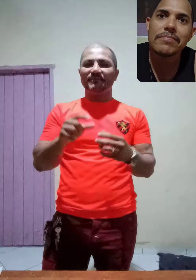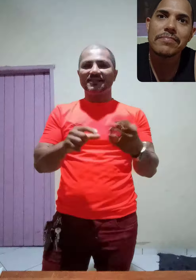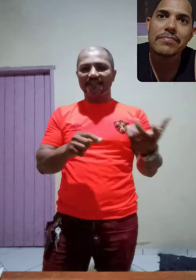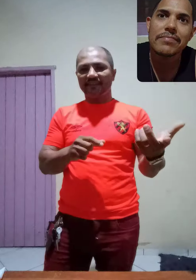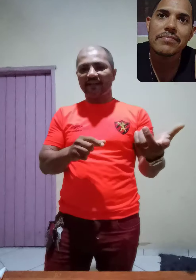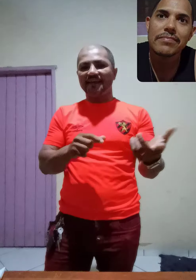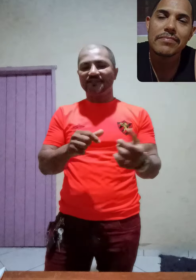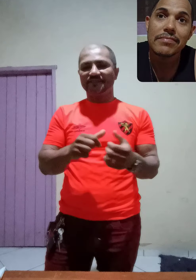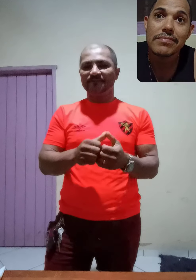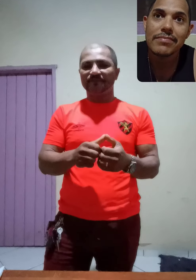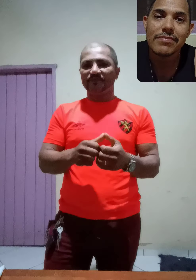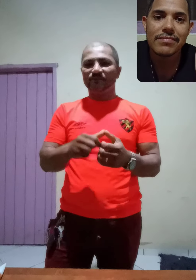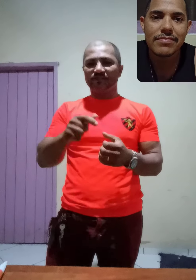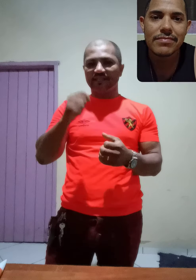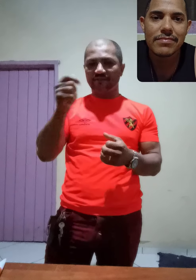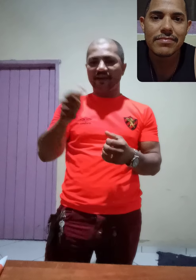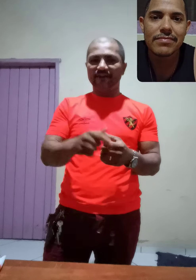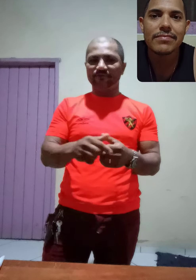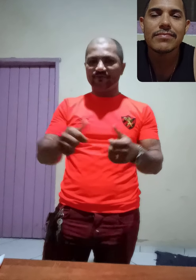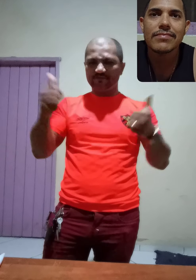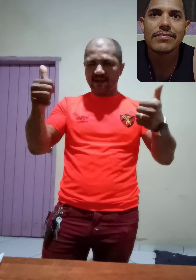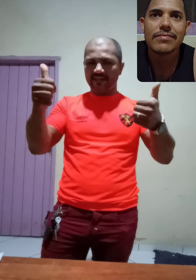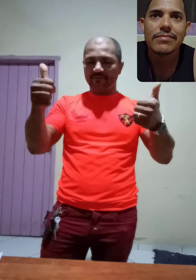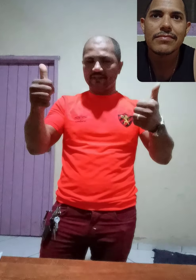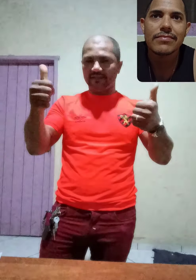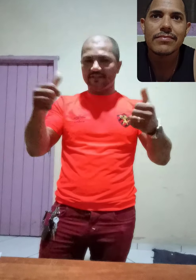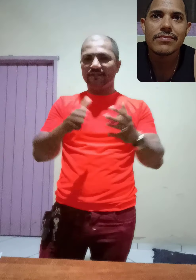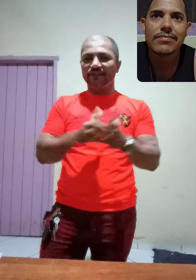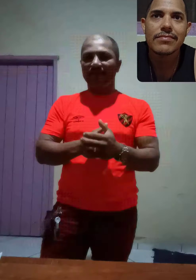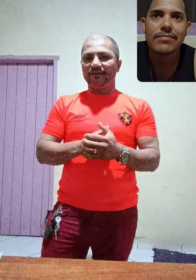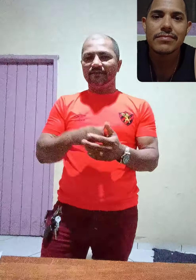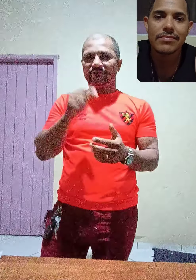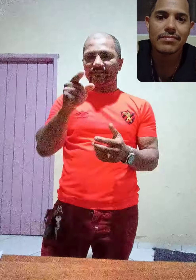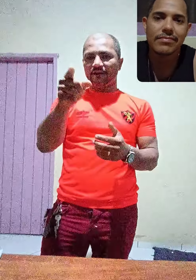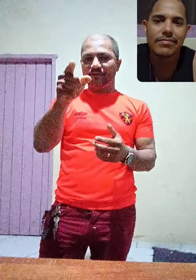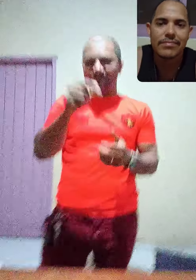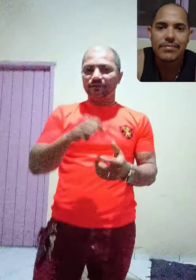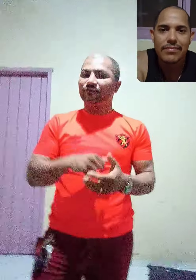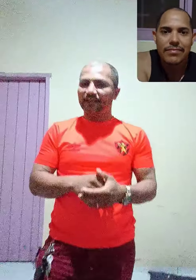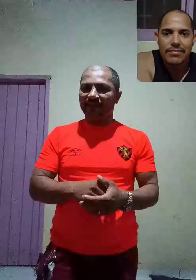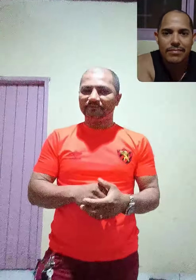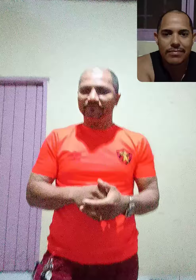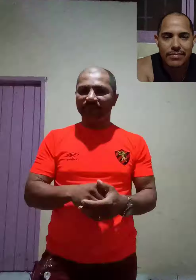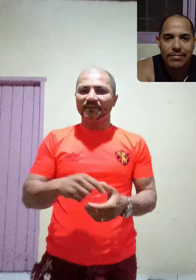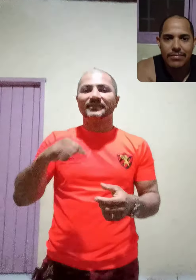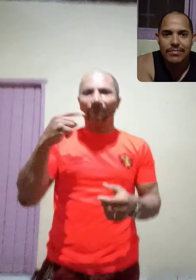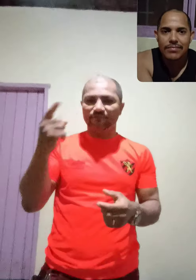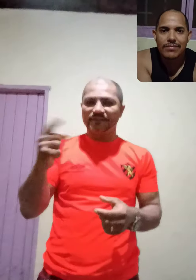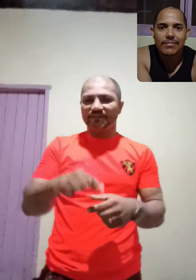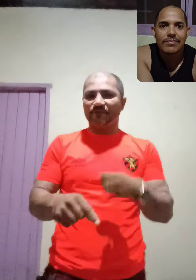que traz um significado muito bacana para gente. Talvez você já ouviu falar. Talvez alguém já contou para